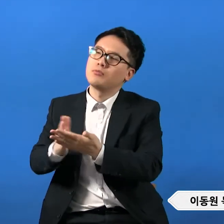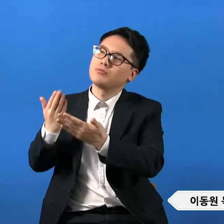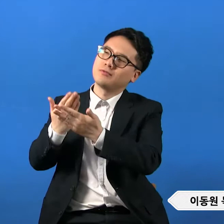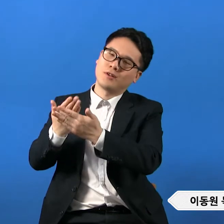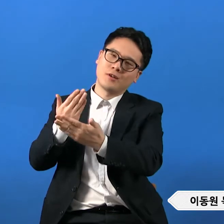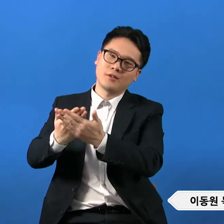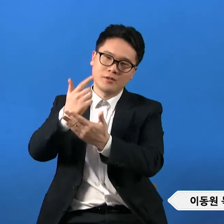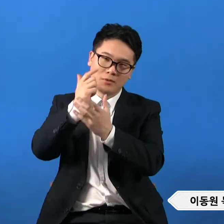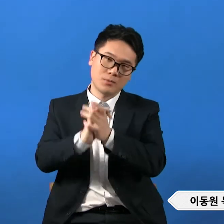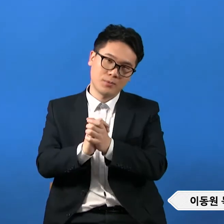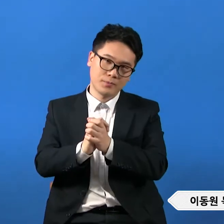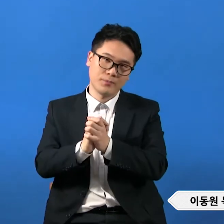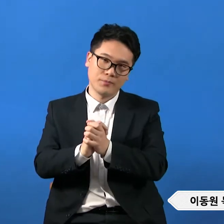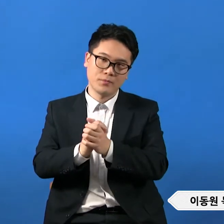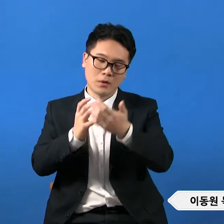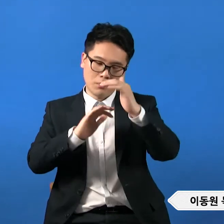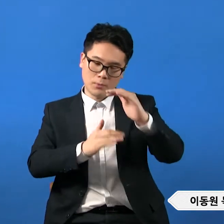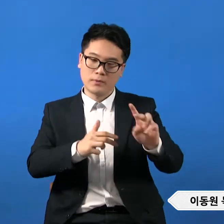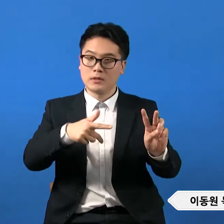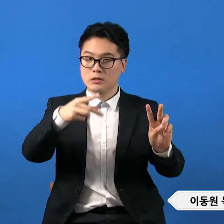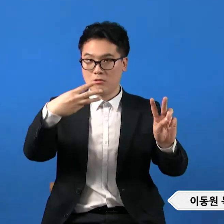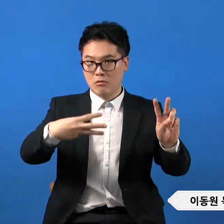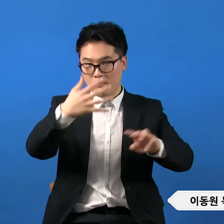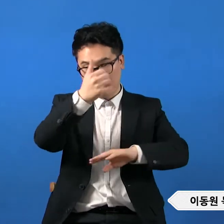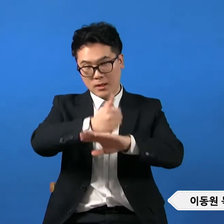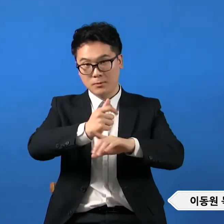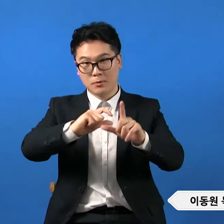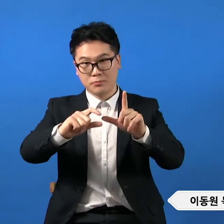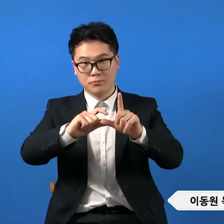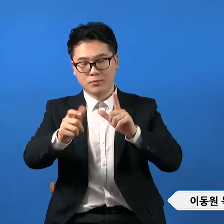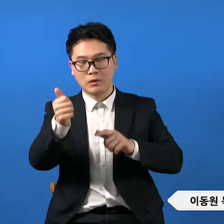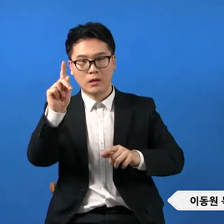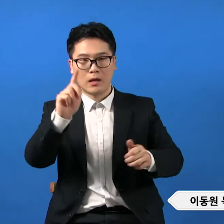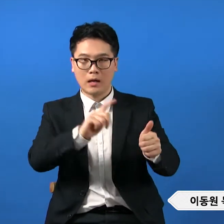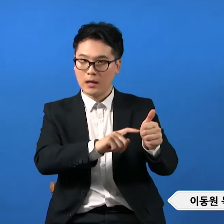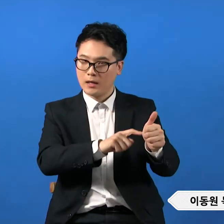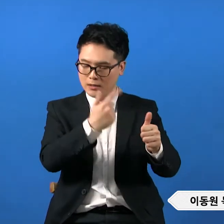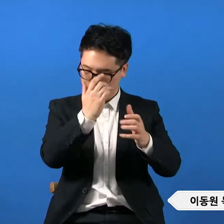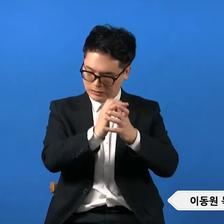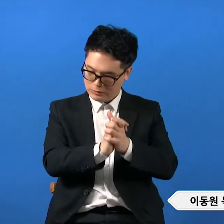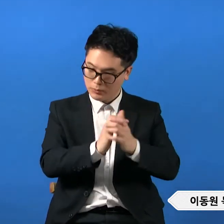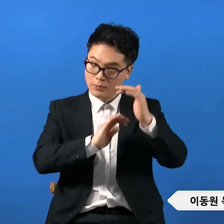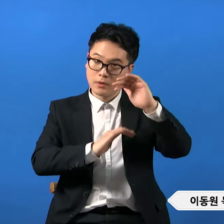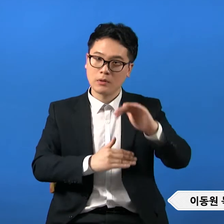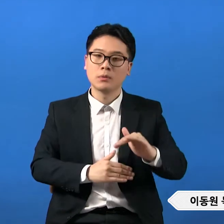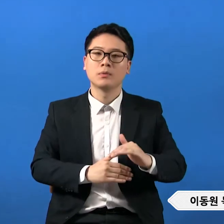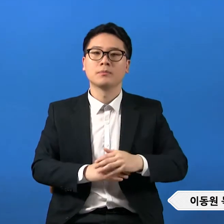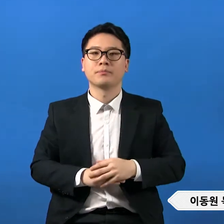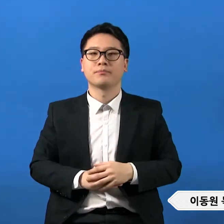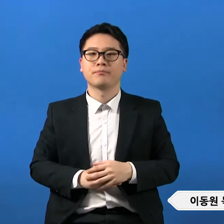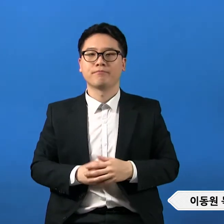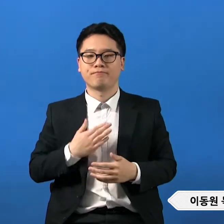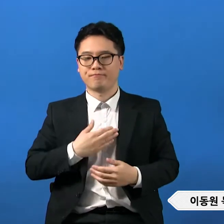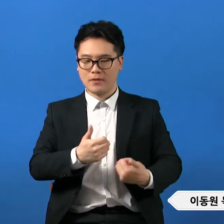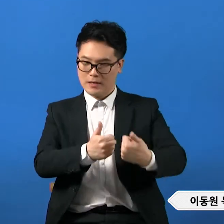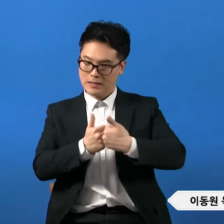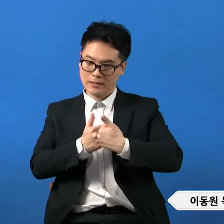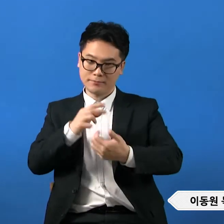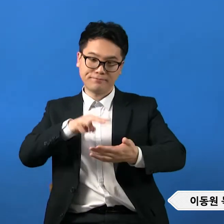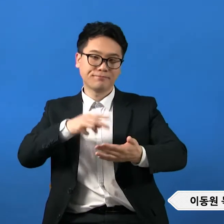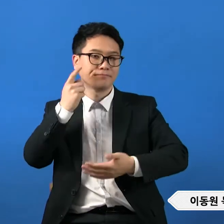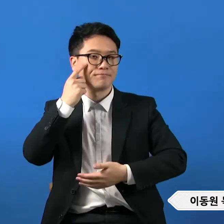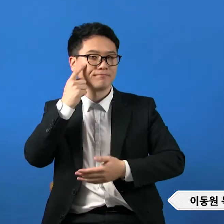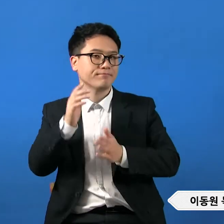본문의 2절의 마지막 부분에서 우리는 하박국의 기도문을 읽습니다. 마지막 부분이에요. 저를 따라서 한번